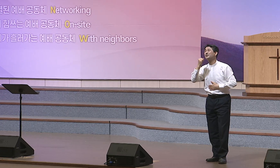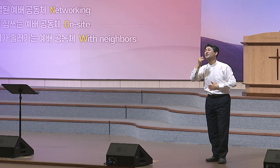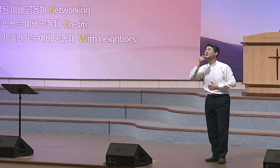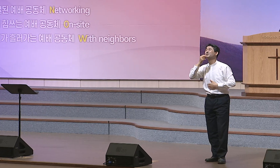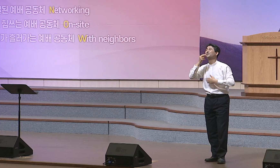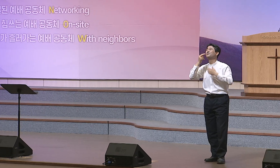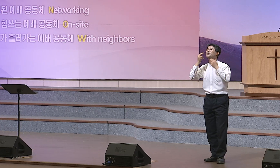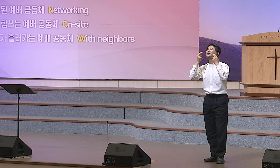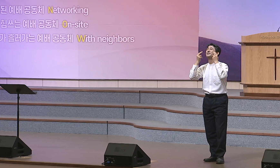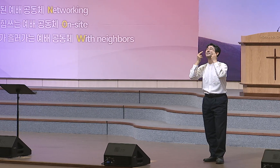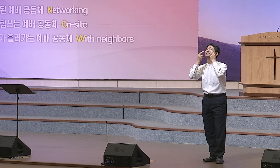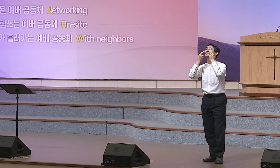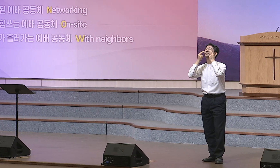그녀의 두 눈엔